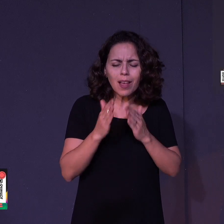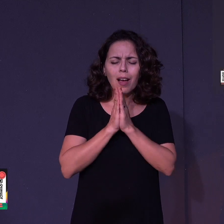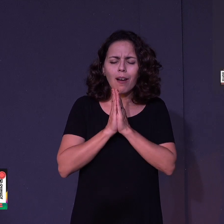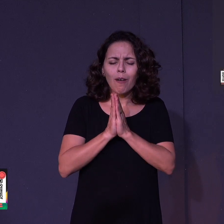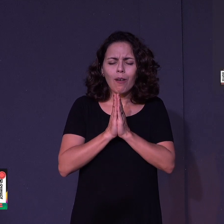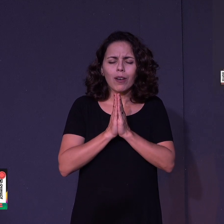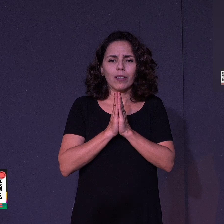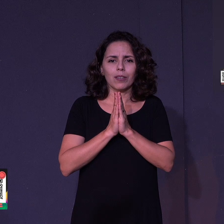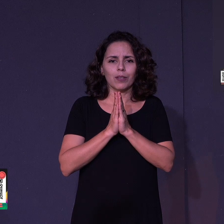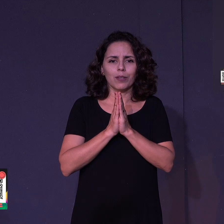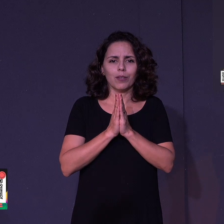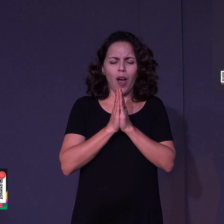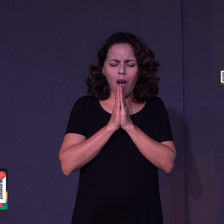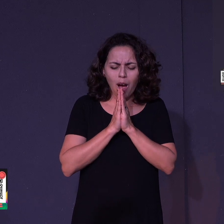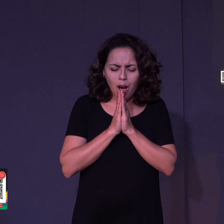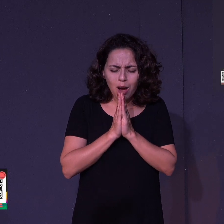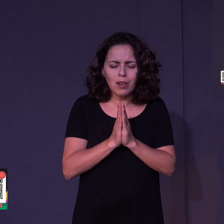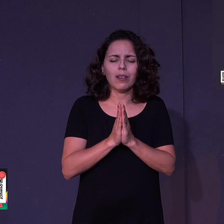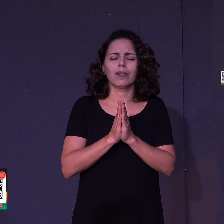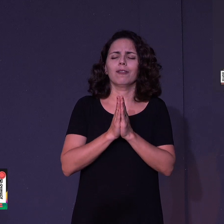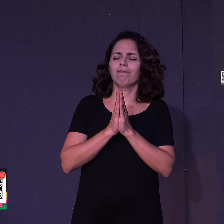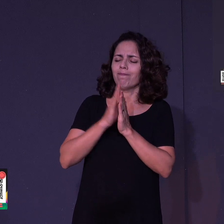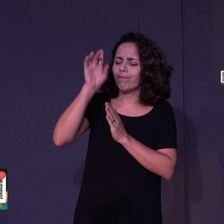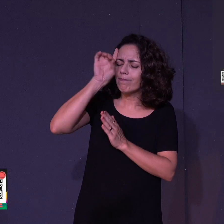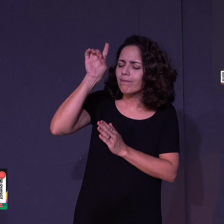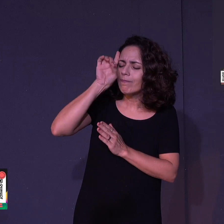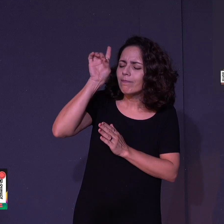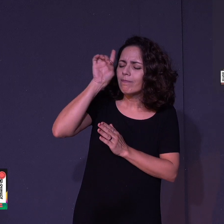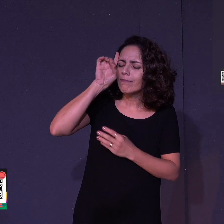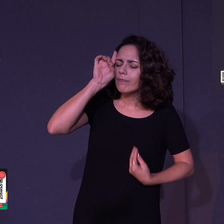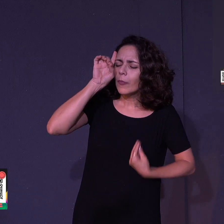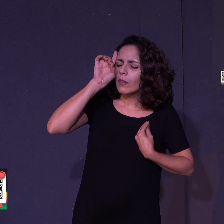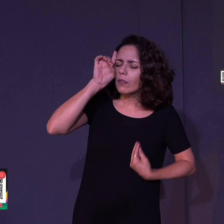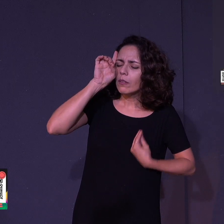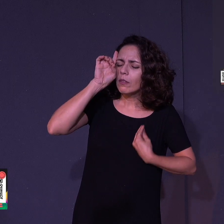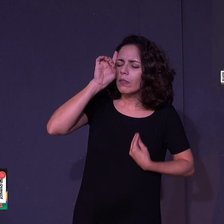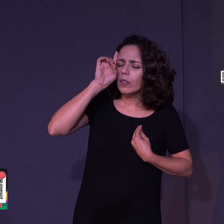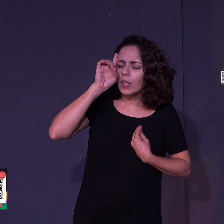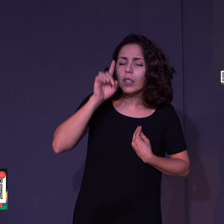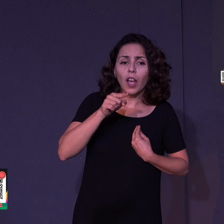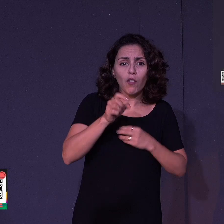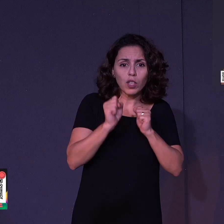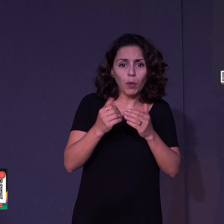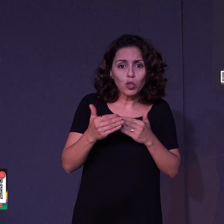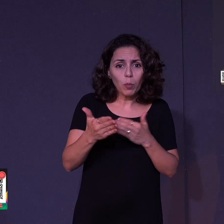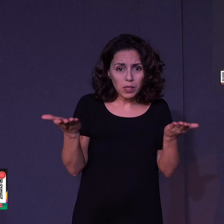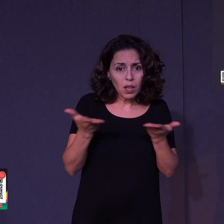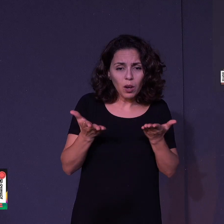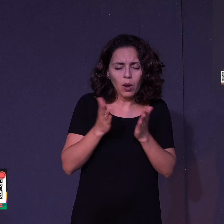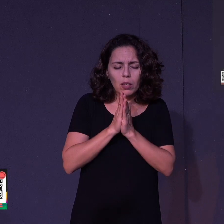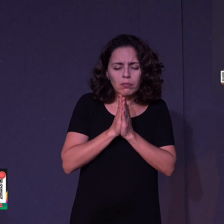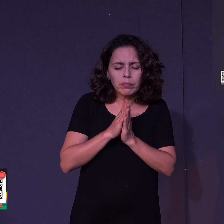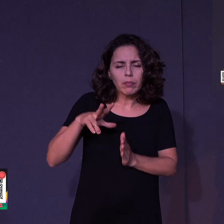ao Senhor e desenvolvendo uma vida de oração. Comece a partir de agora. Feche seus olhos, ore ao Senhor, comece a orar aí